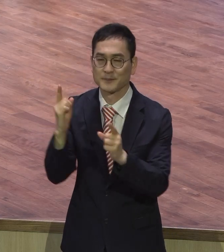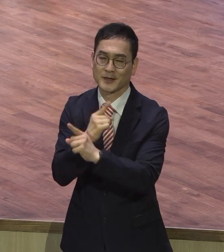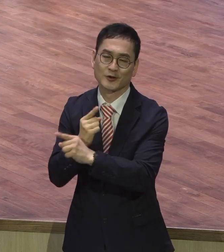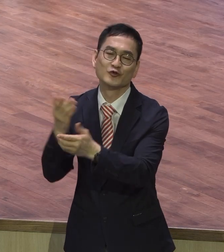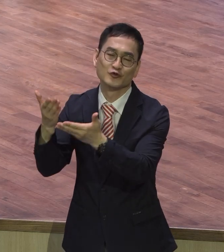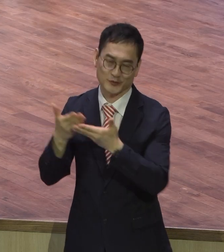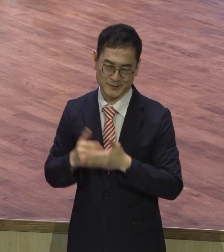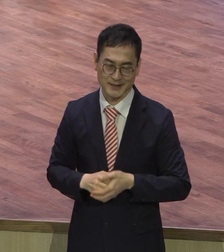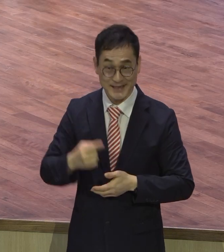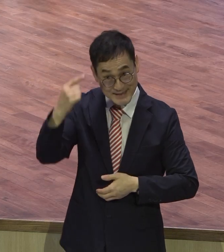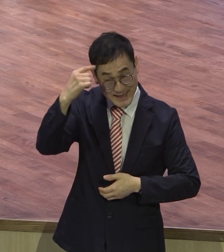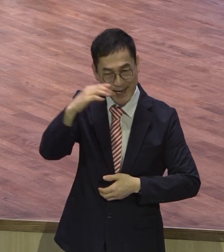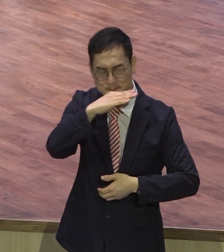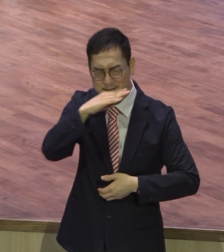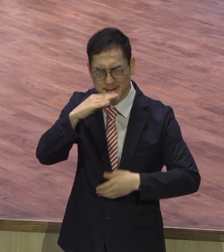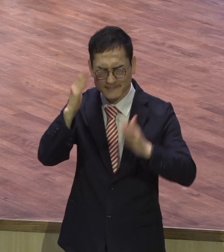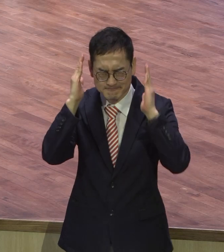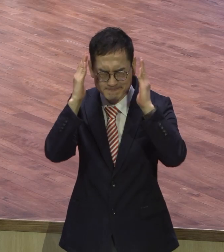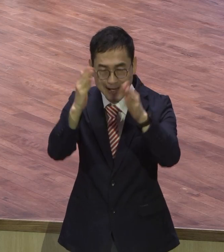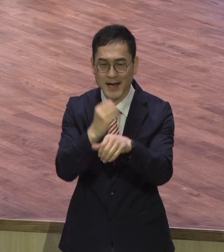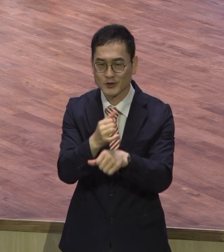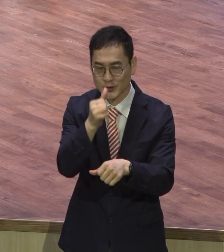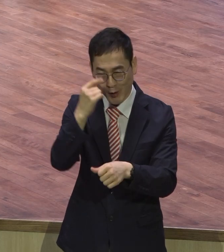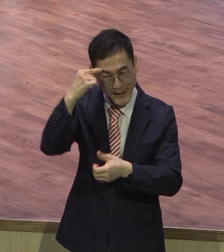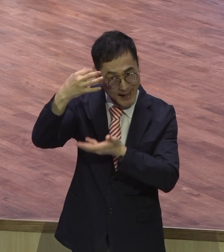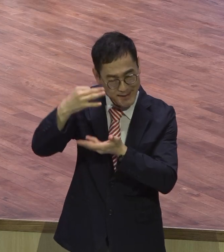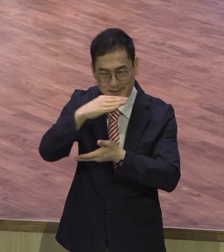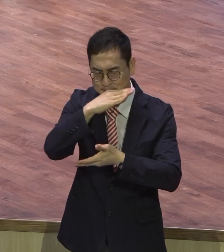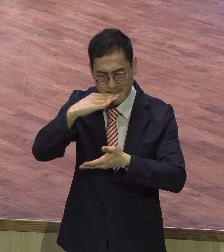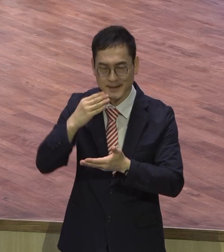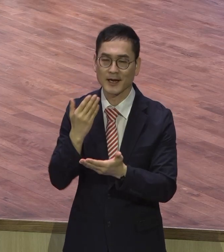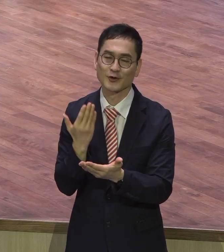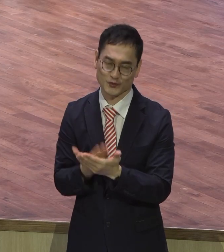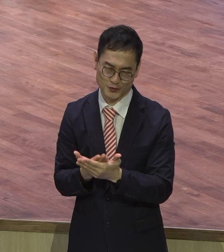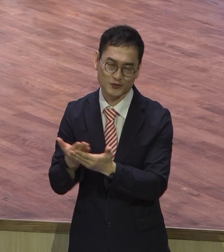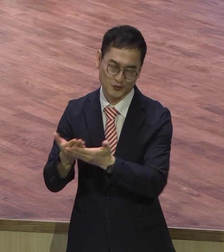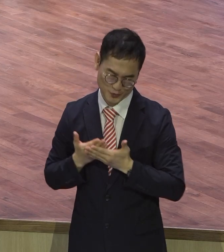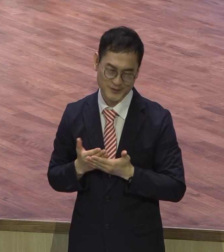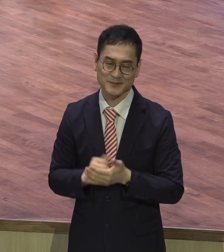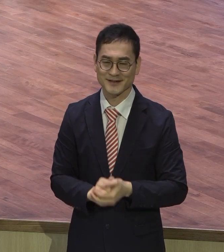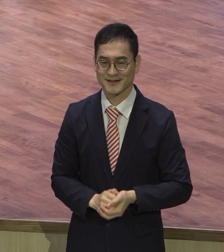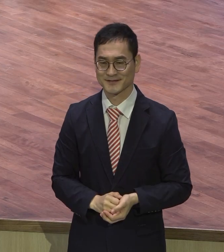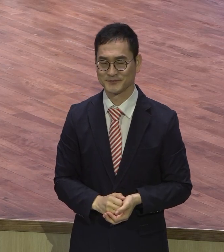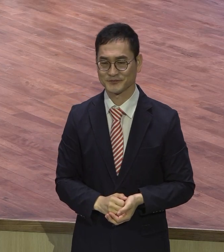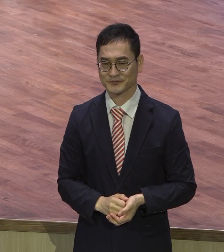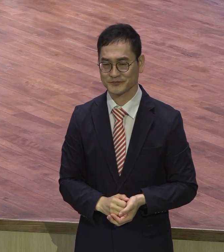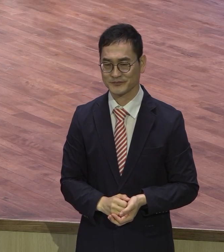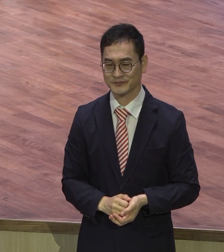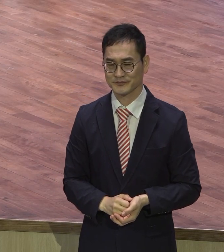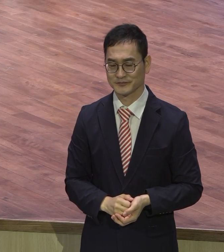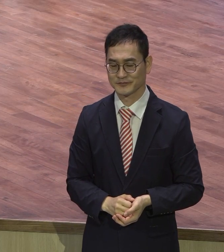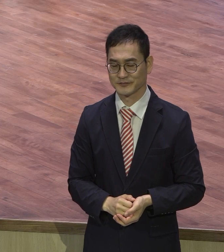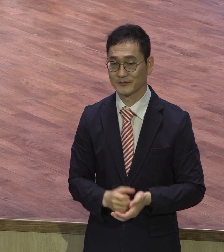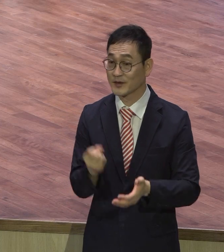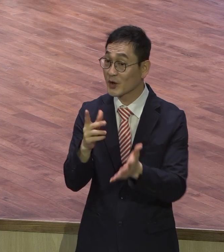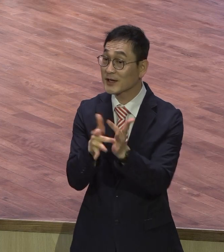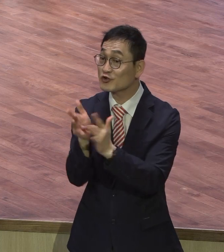생각하게 할 수 있도록 가치관을 바라세울 수 있도록 예수님은 그렇게 우리를 치료하십니다.